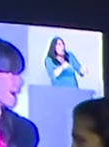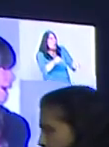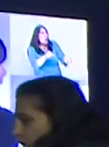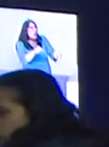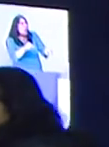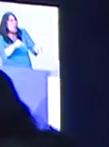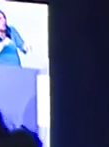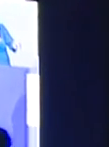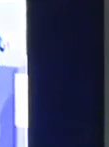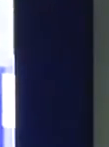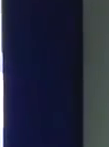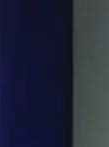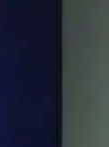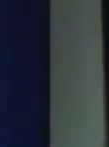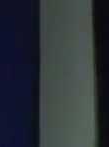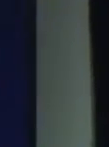el segundo momento.